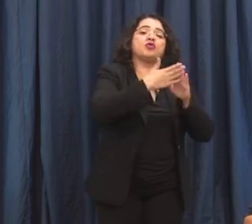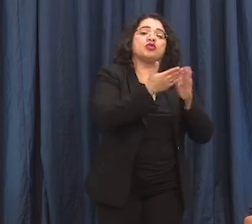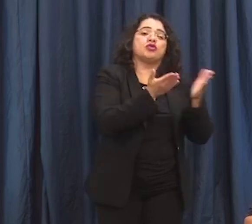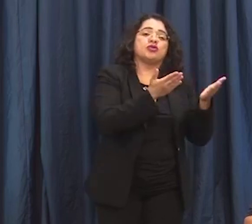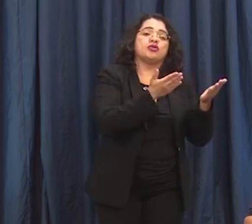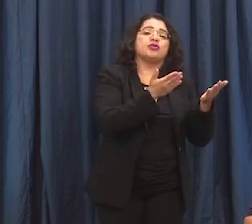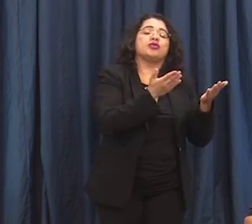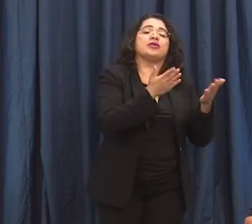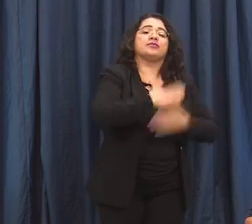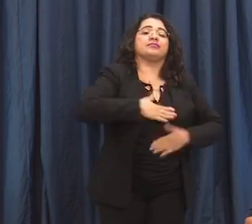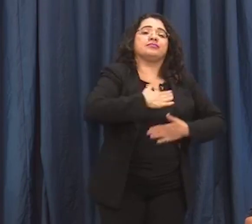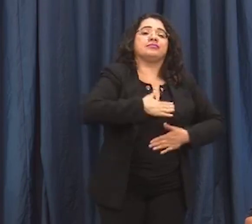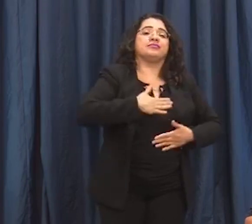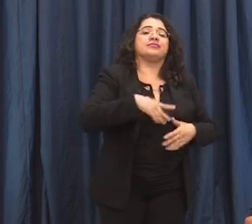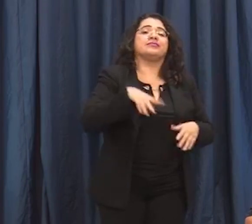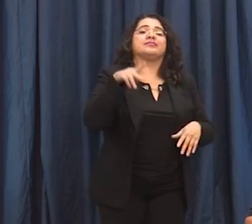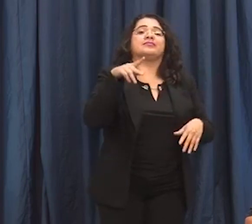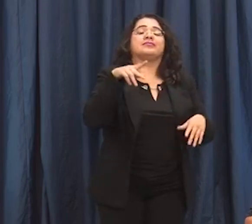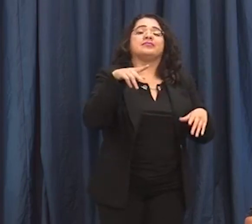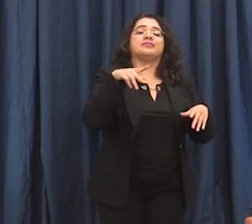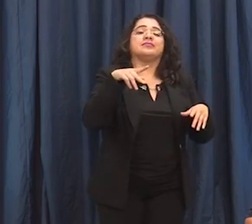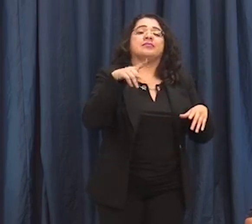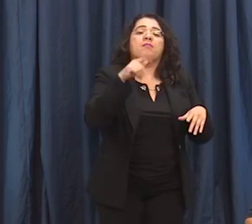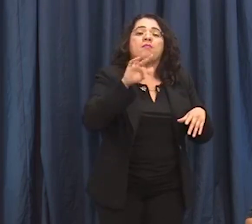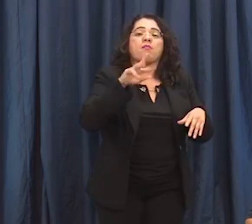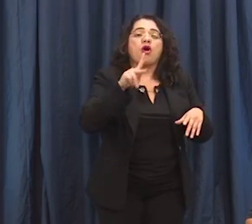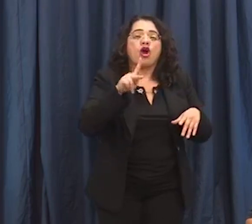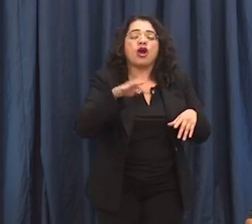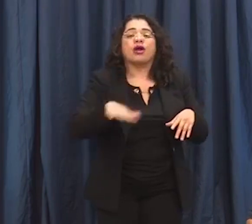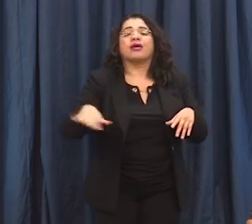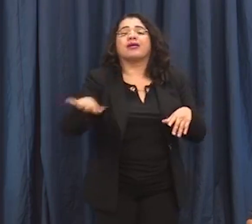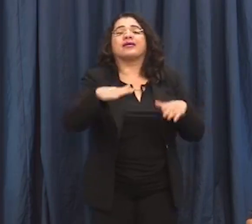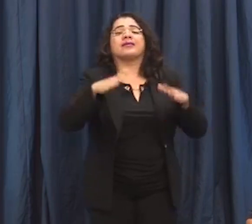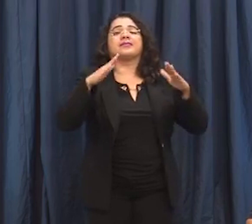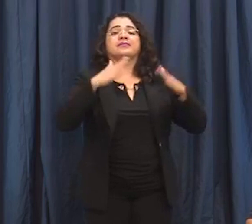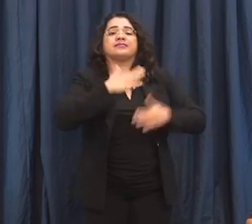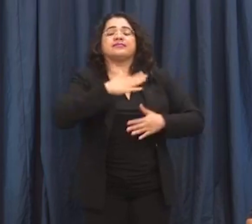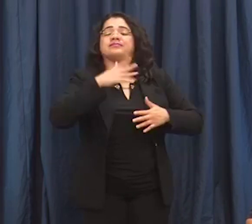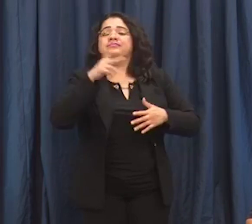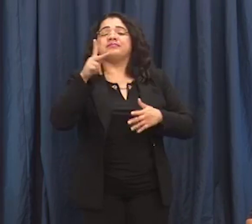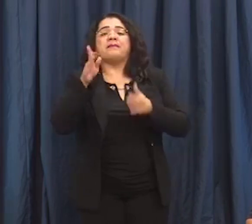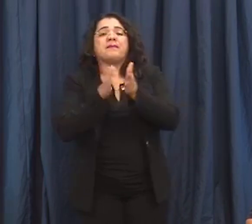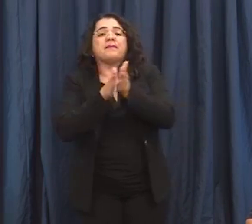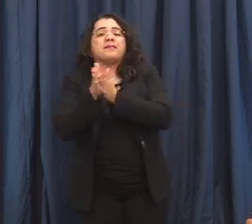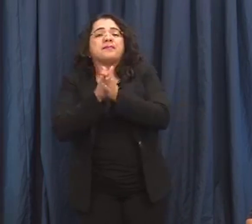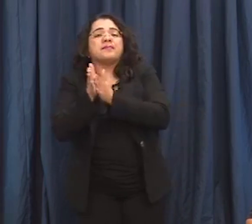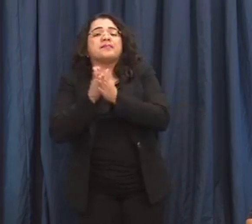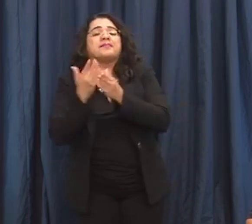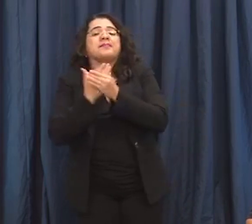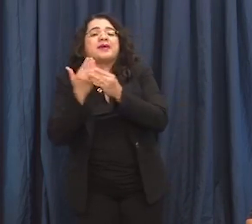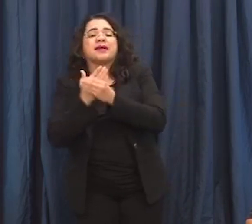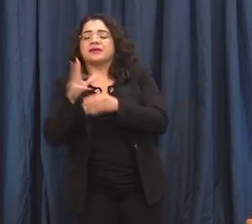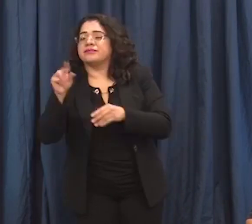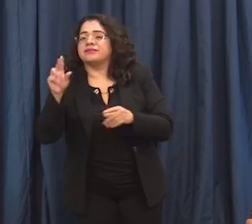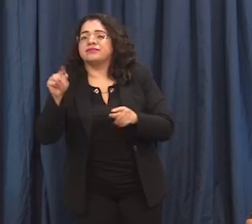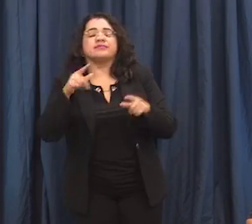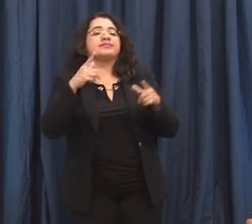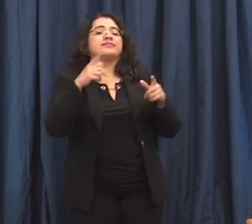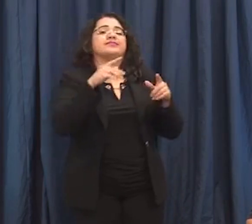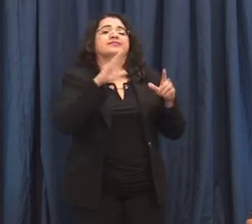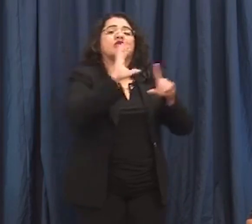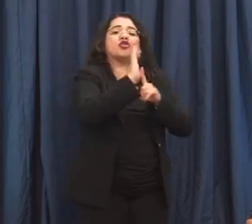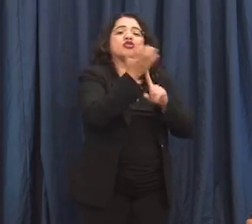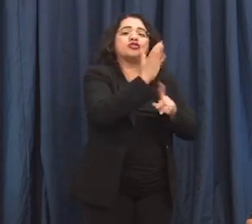piscinas públicas, parques infantiles y áreas de picnic, por servicios religiosos y ceremonias culturales de